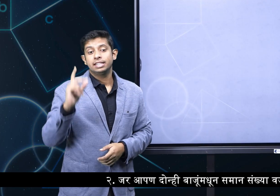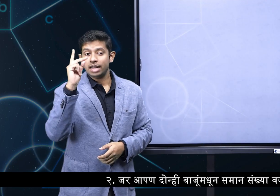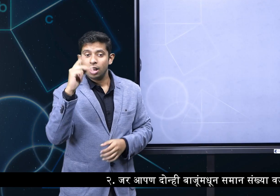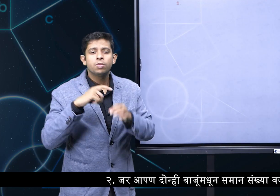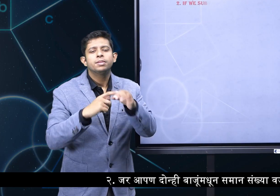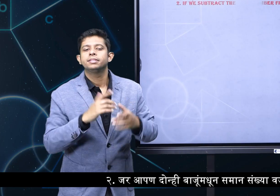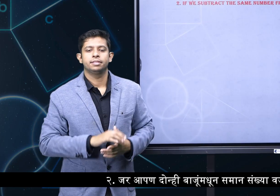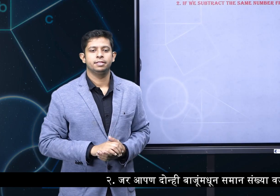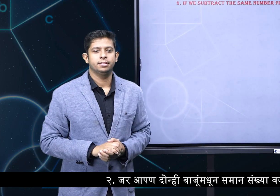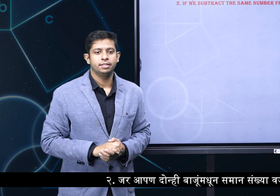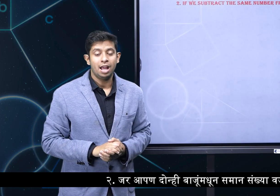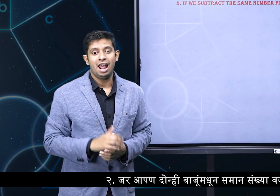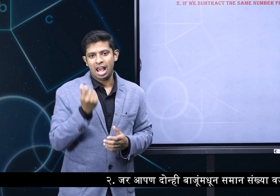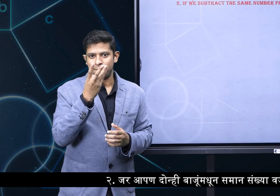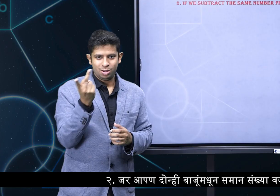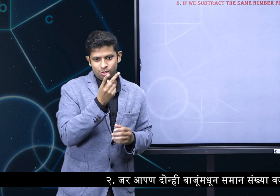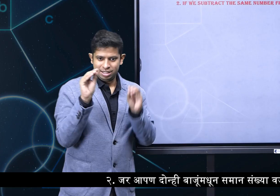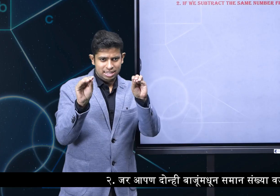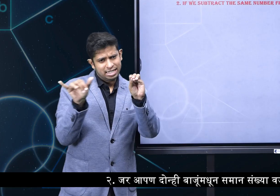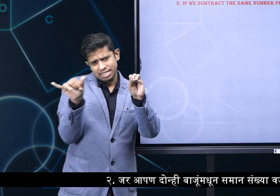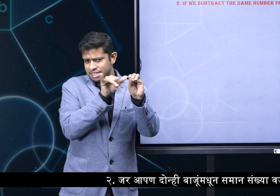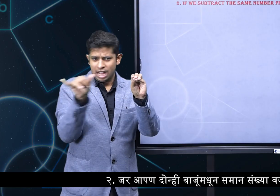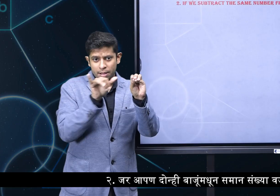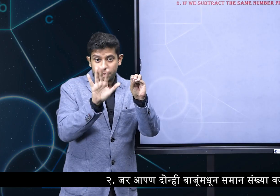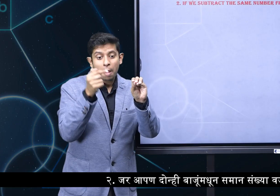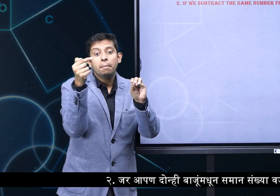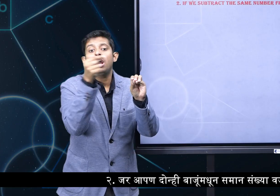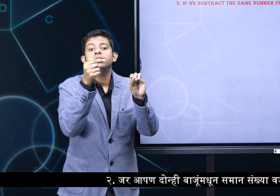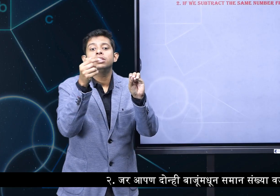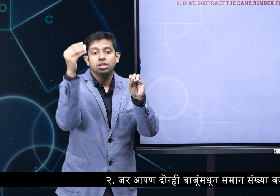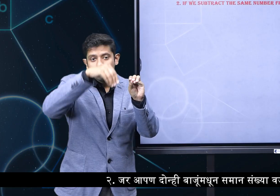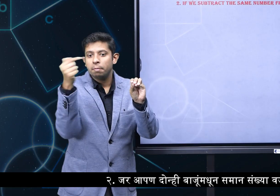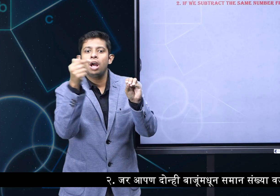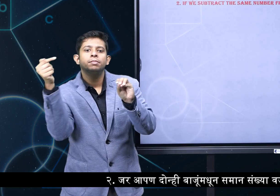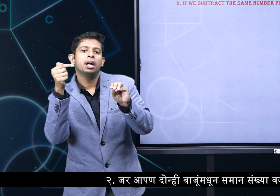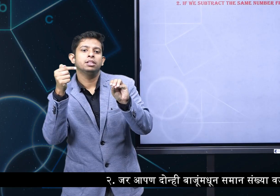दुसरा, जर आपण दोन्ही बाजूंमध्ये समान संख्या वजा केली तर